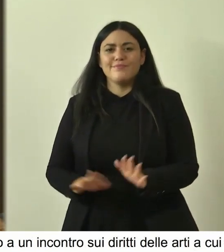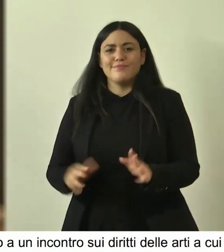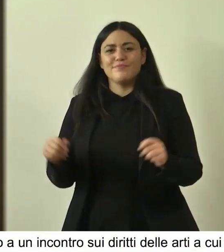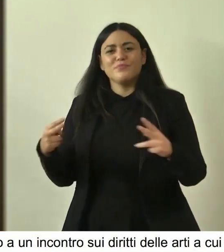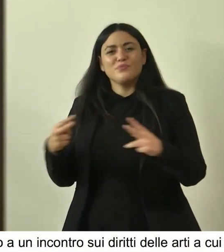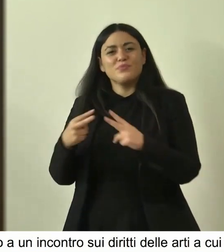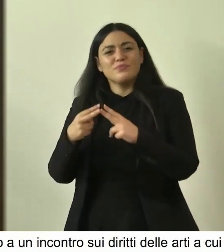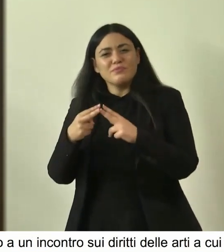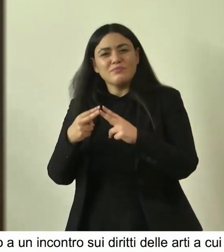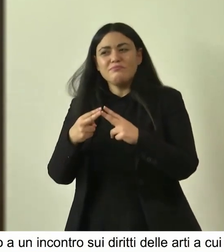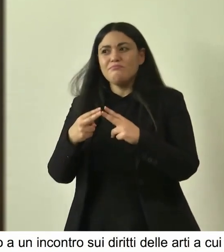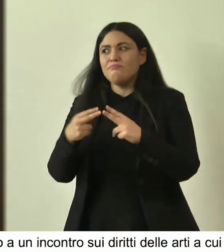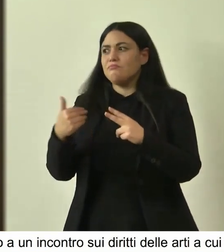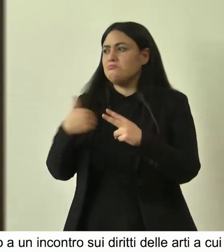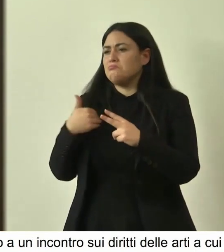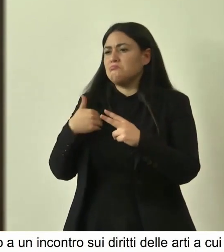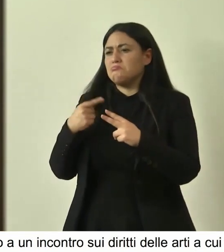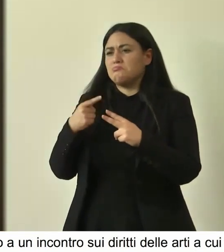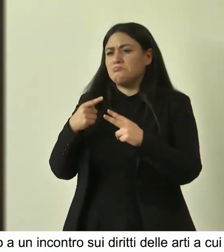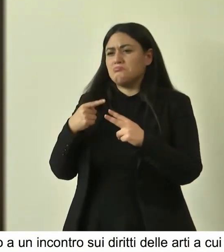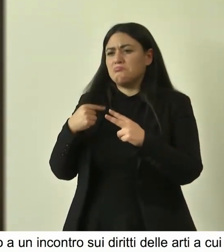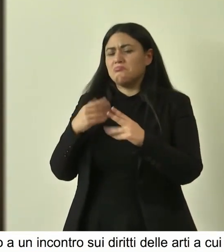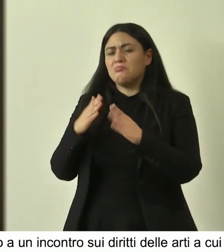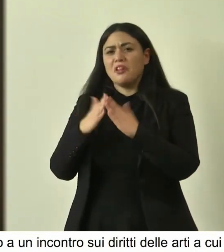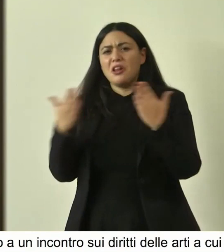direttamente nel libro.